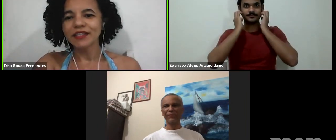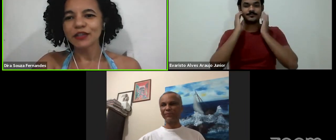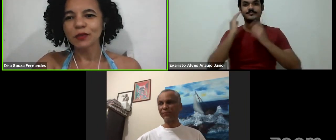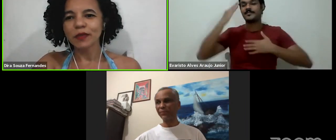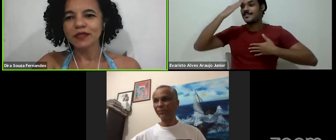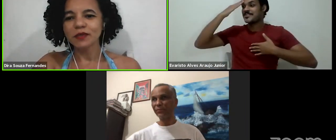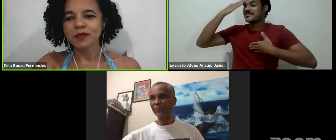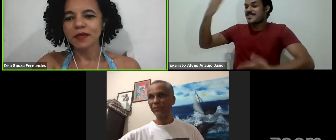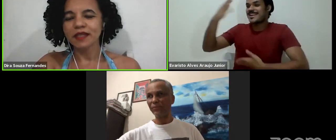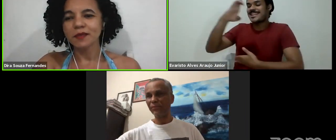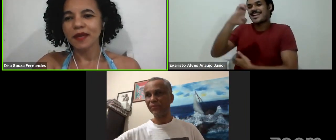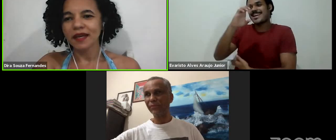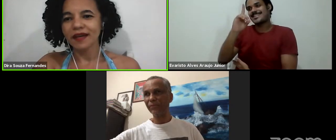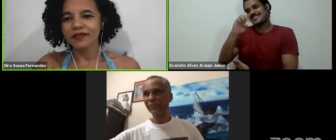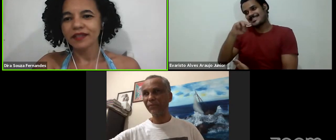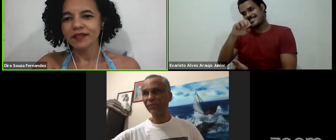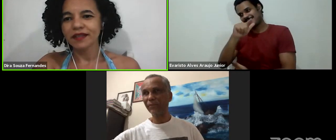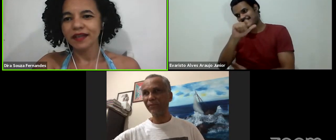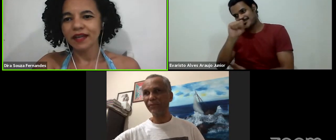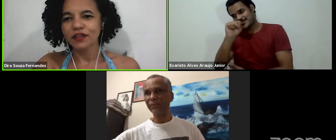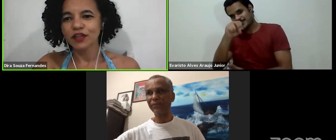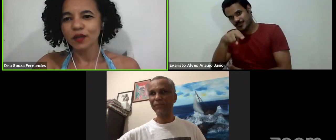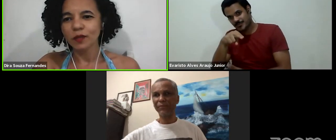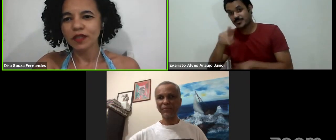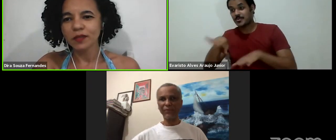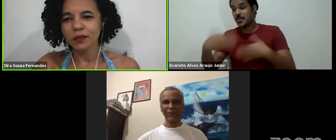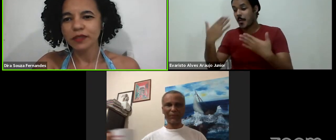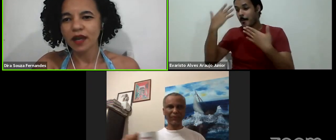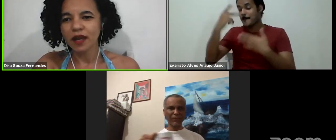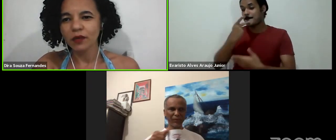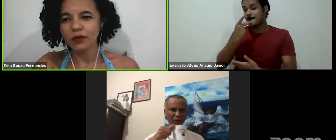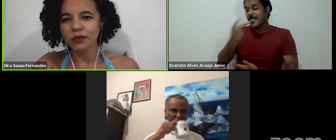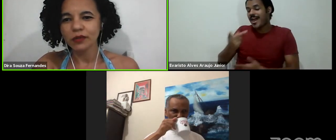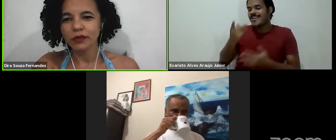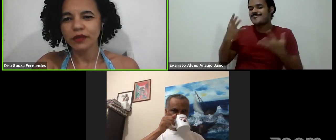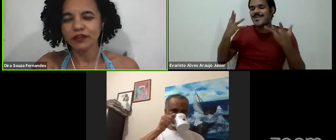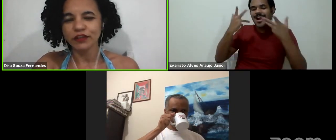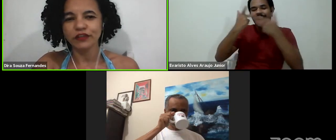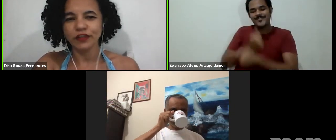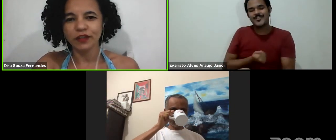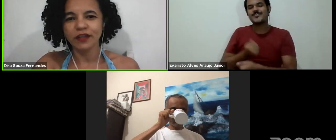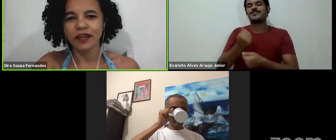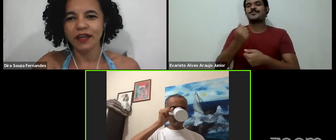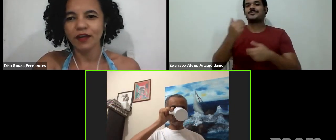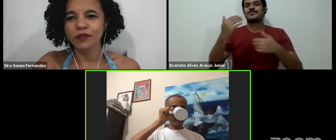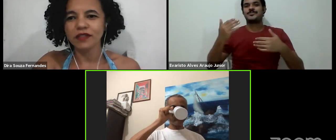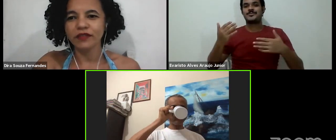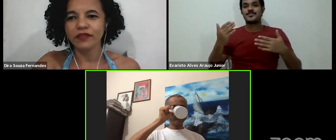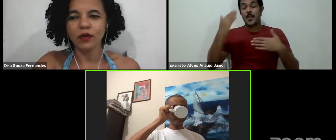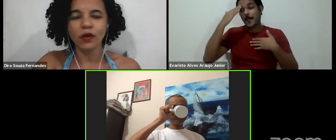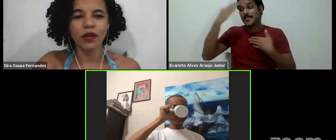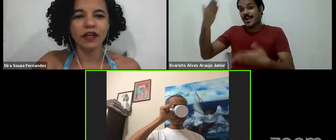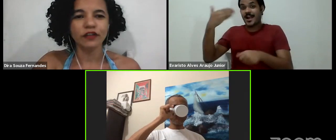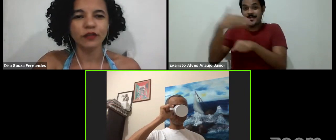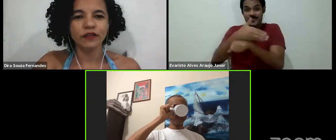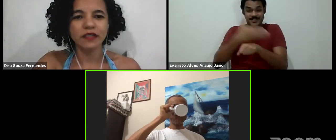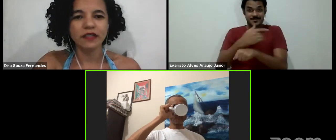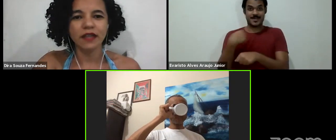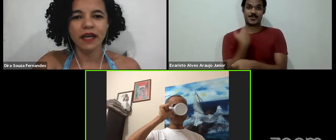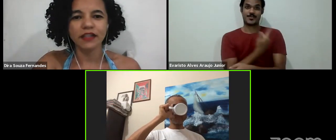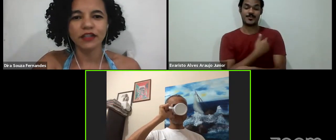Obrigada, Ednilson, pelas suas belas palavras. E gratidão mesmo por estar conosco. Gente, como você falou, colega